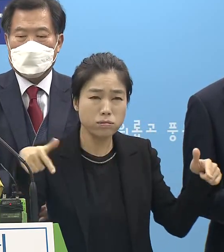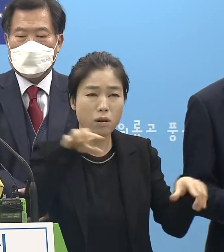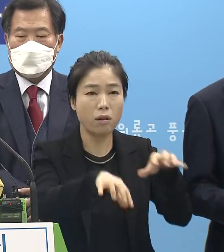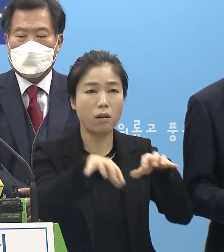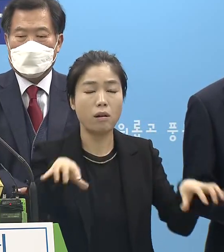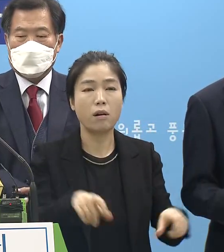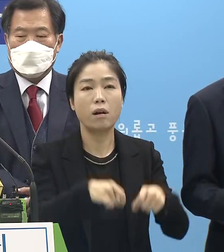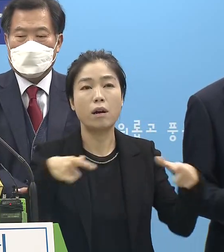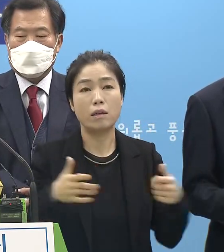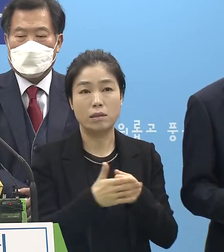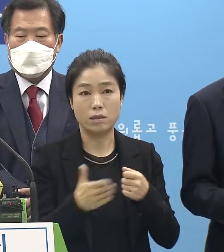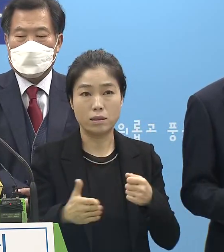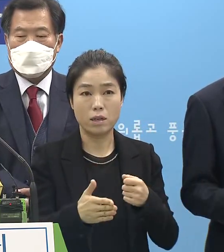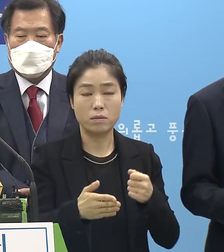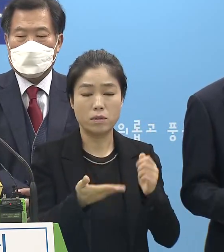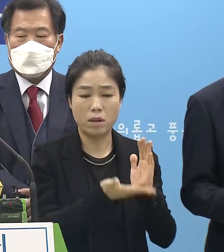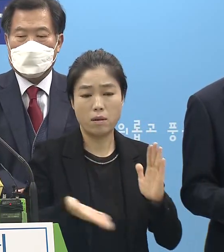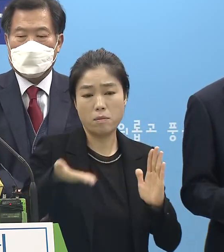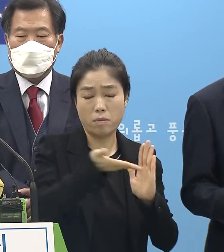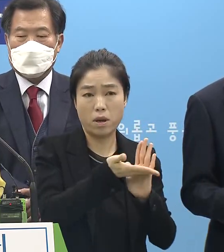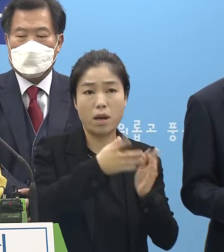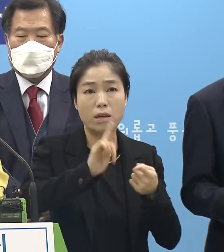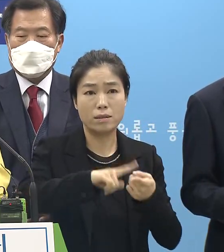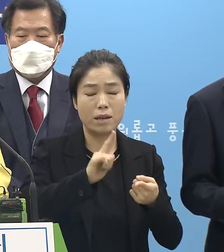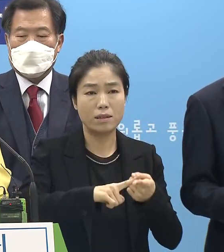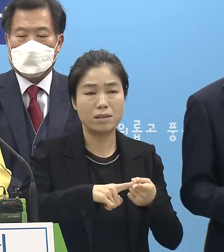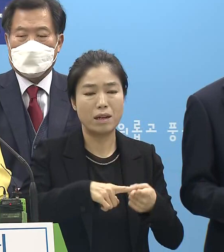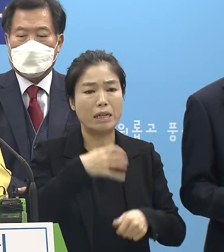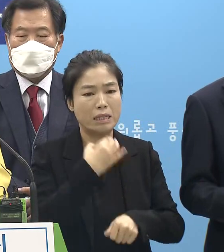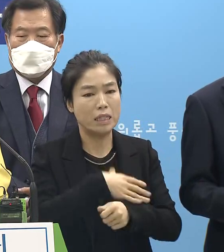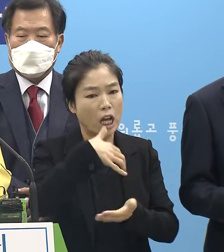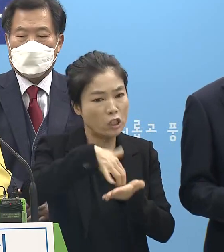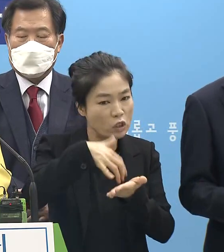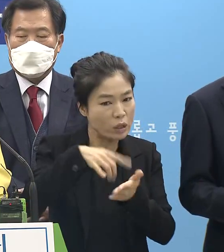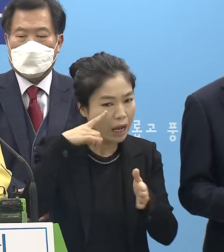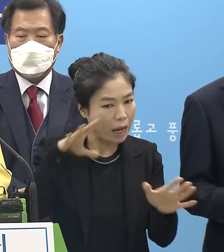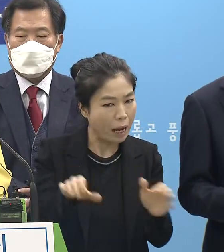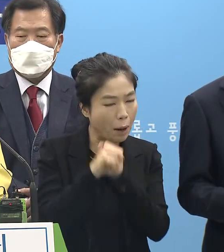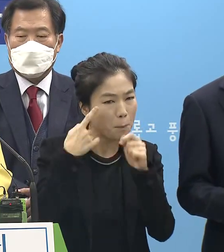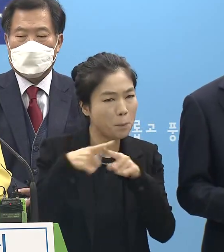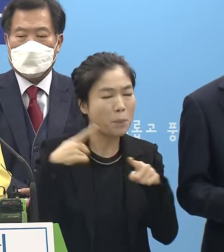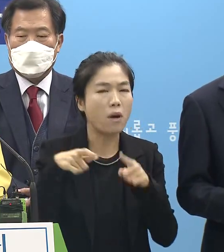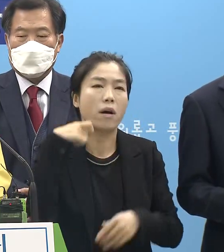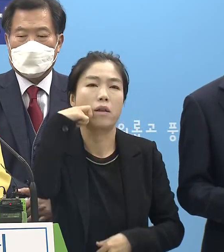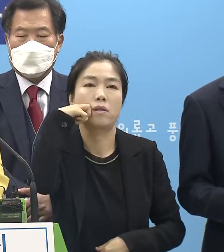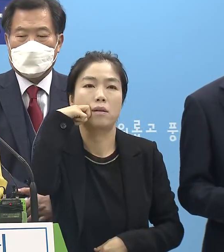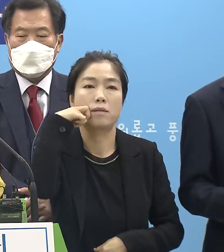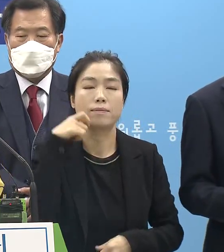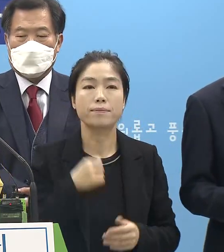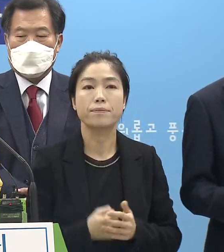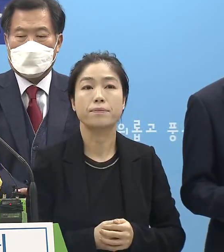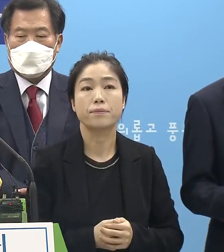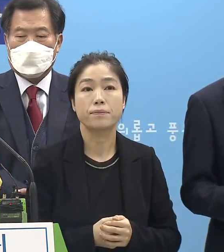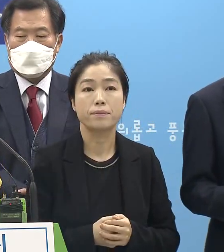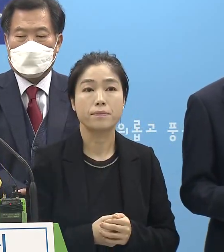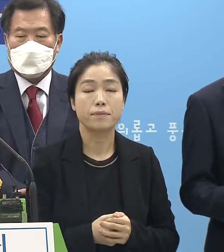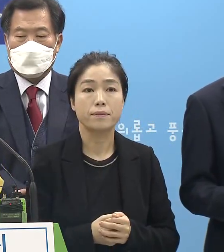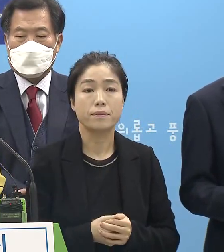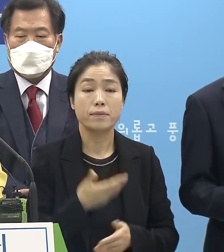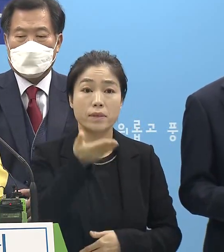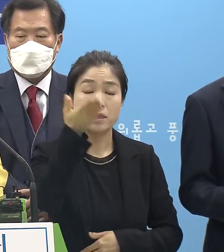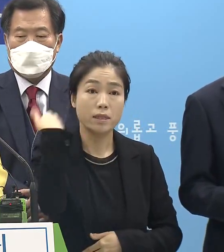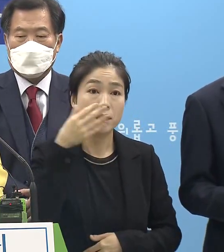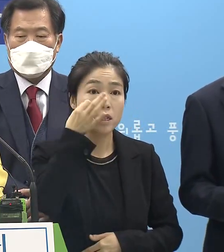있어 단계 격상 여부를 단순히 숫자로만 판단할 문제는 아닙니다.